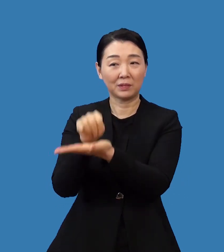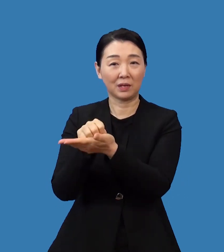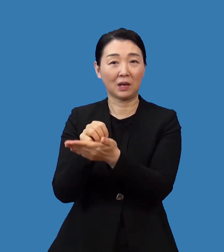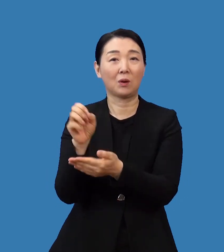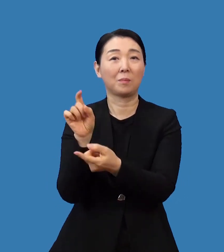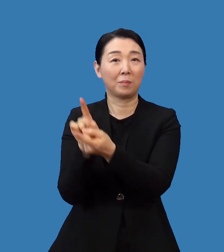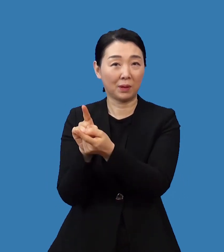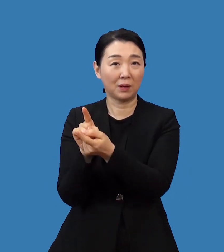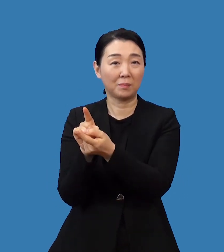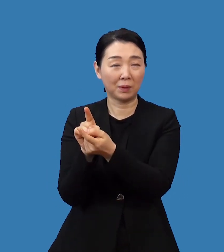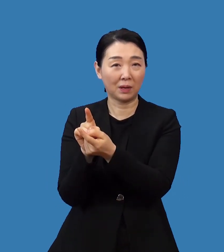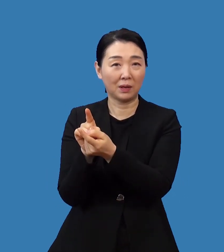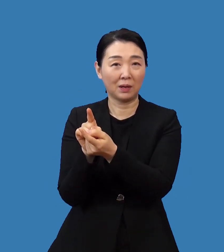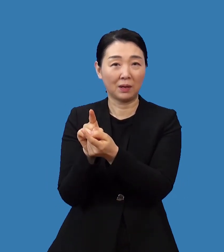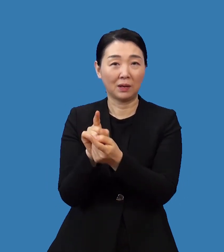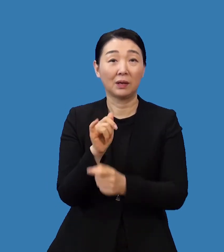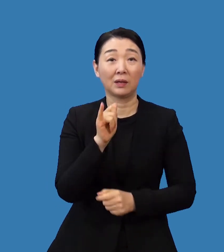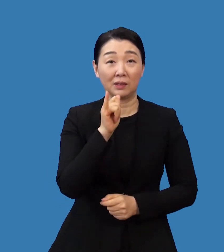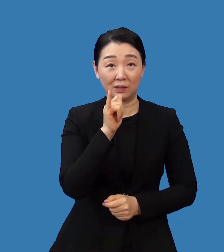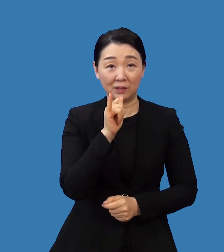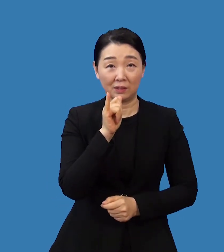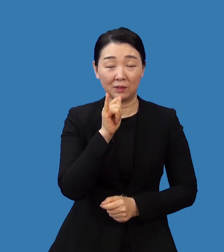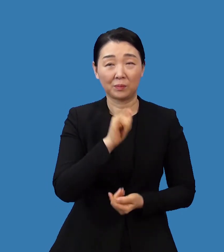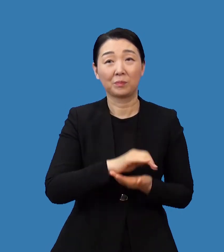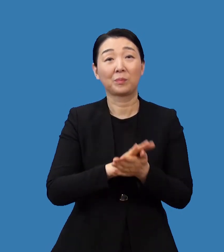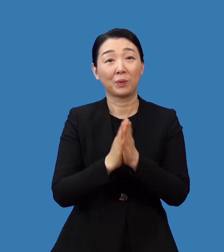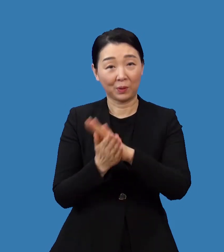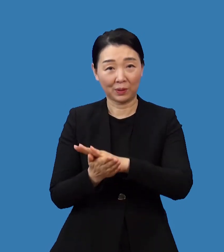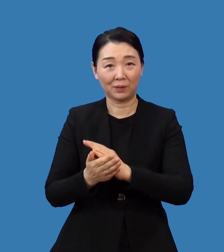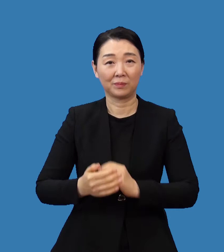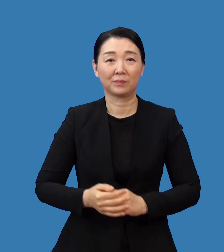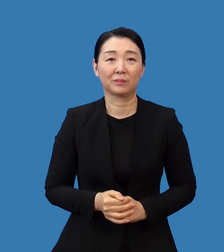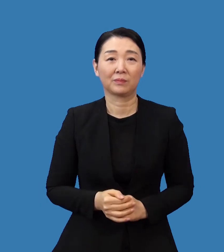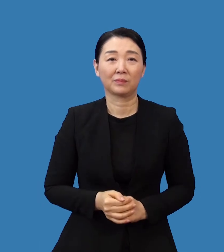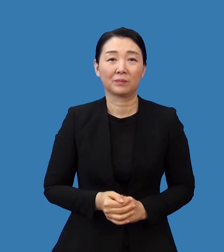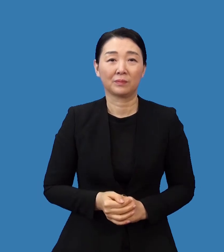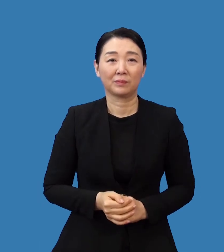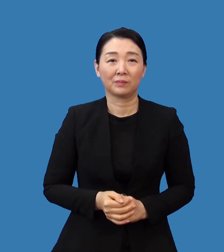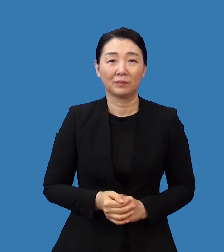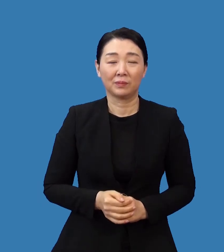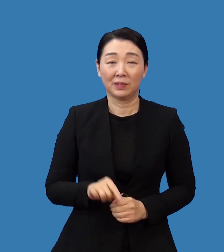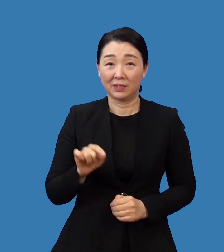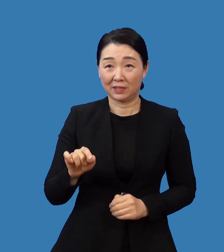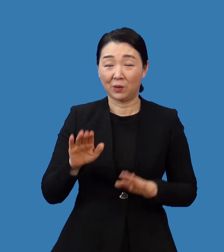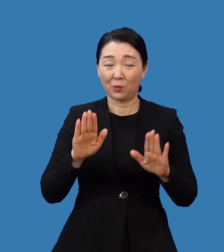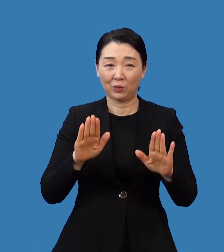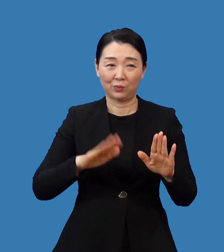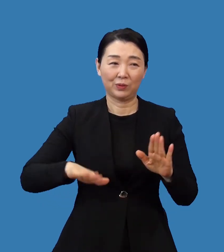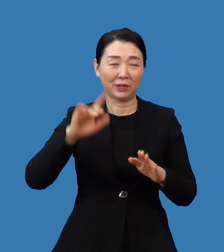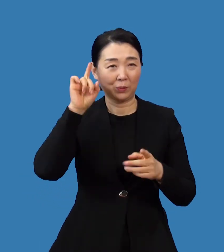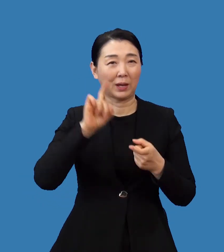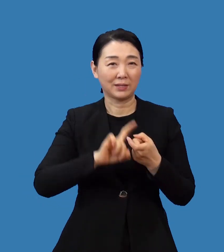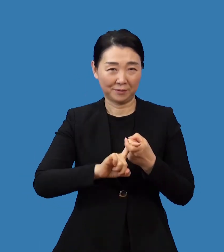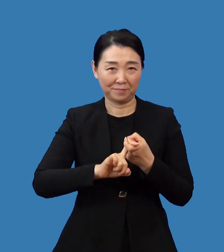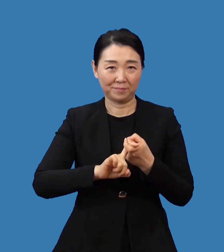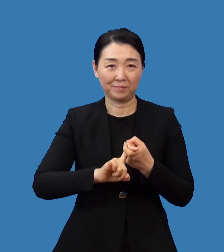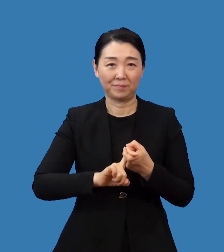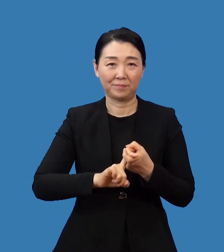메시아와의 만남이 가져왔던 변신, 변화, 이것이 오늘 우리의 관심의